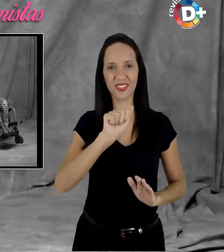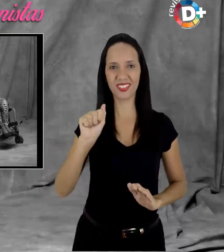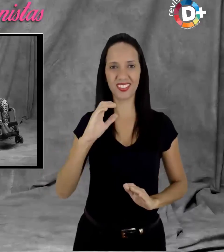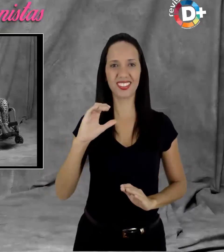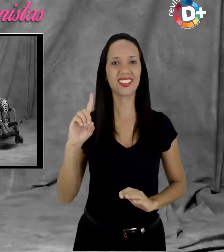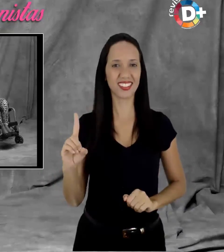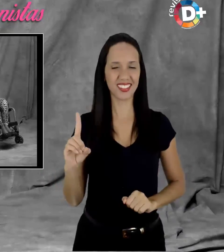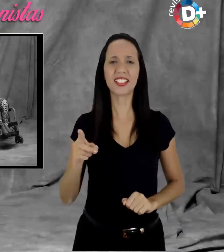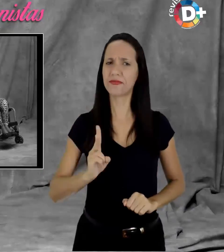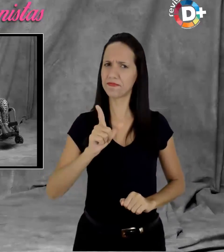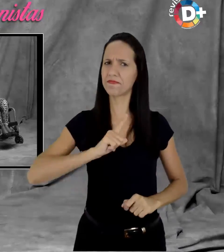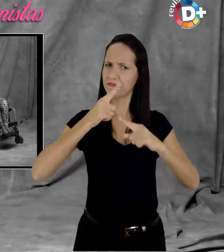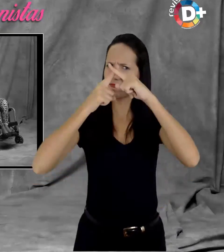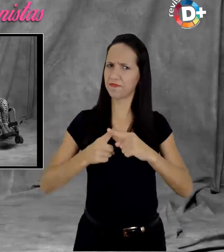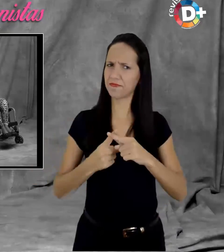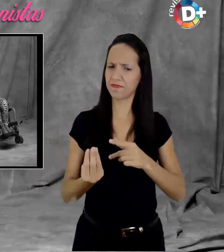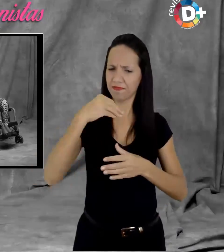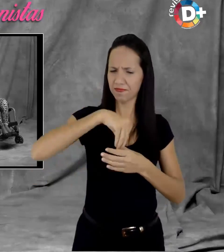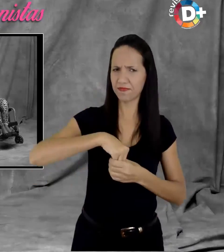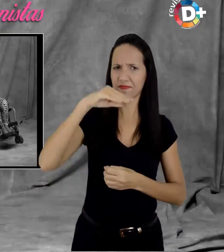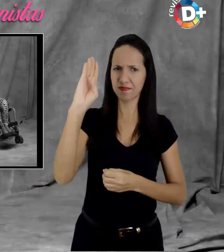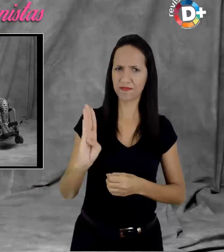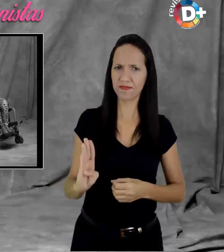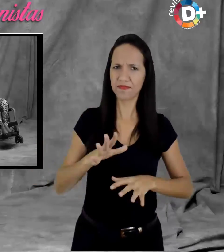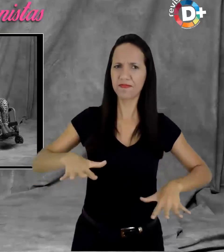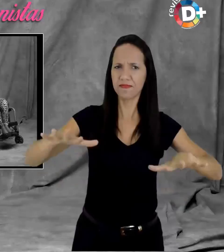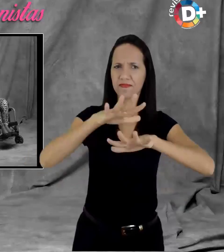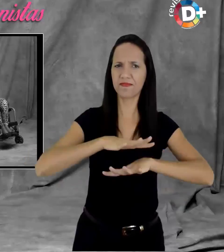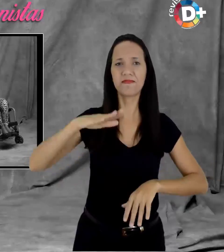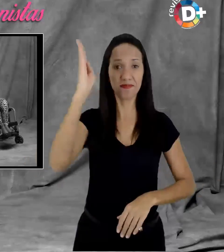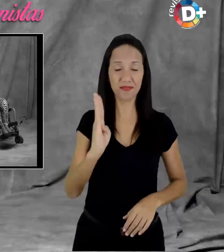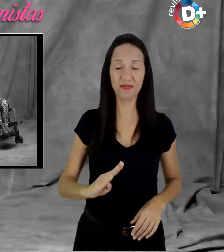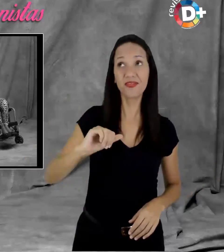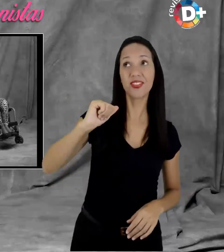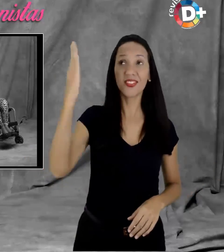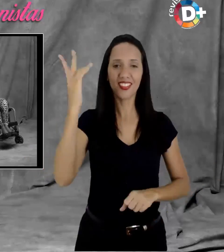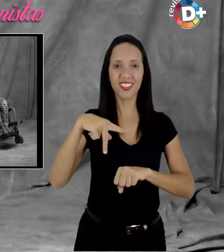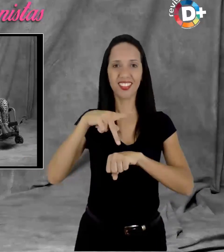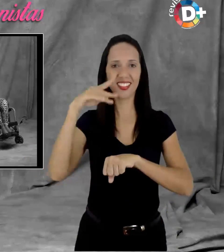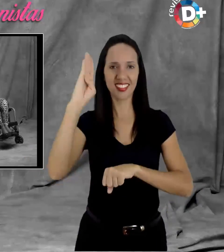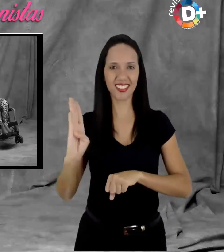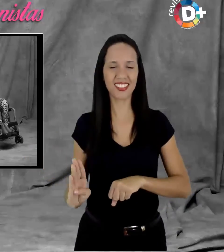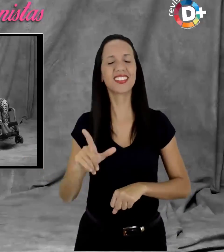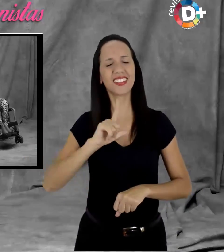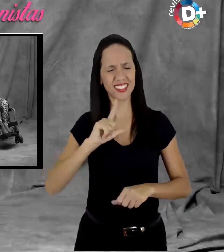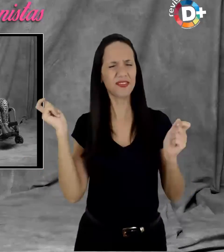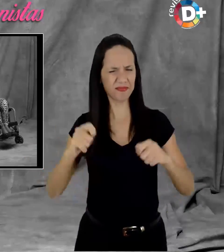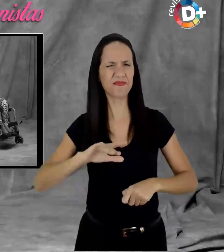ACD, então, quando tem campeonatos dentro ou fora do Brasil, eu vou. Adoro nadar. Se